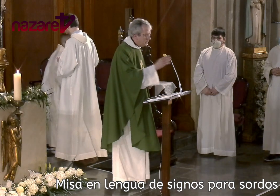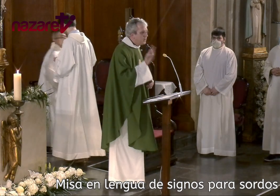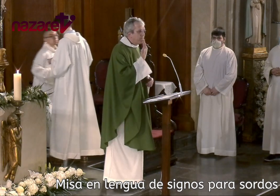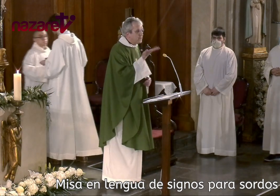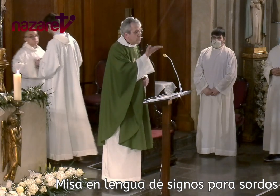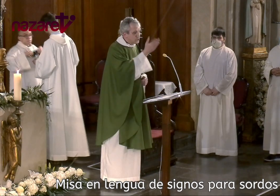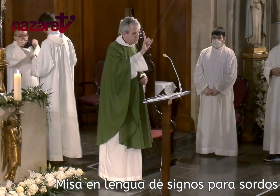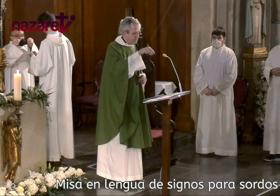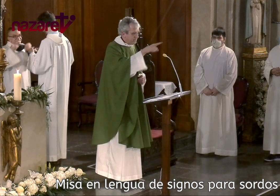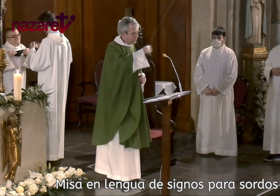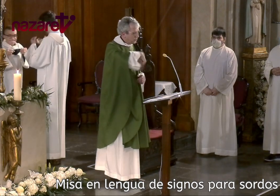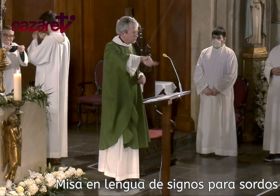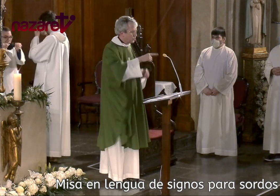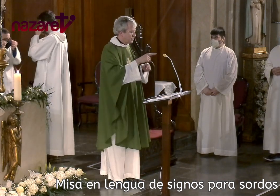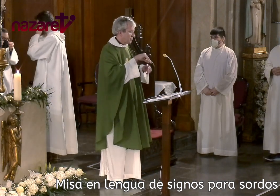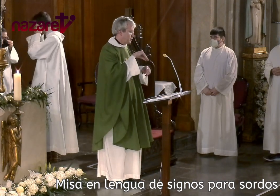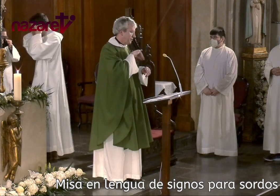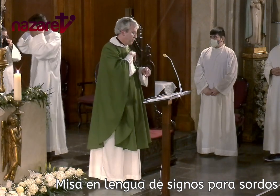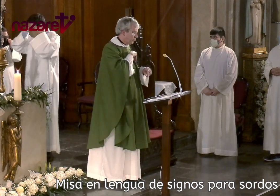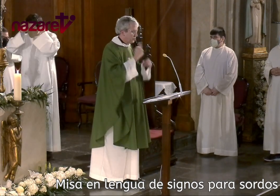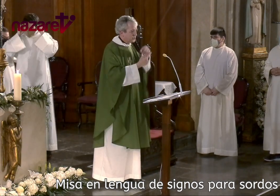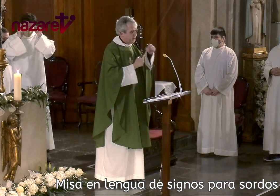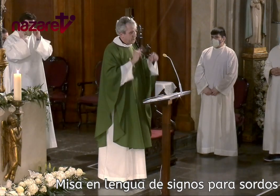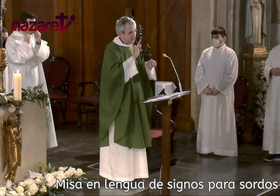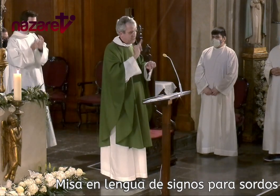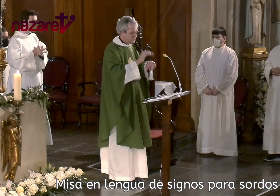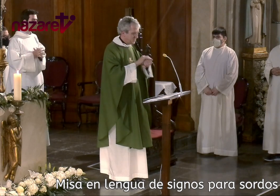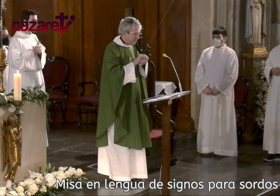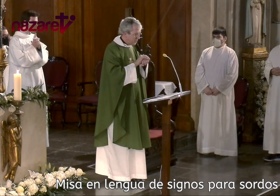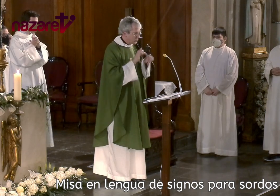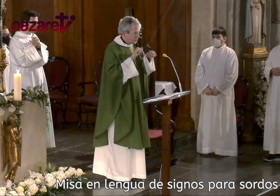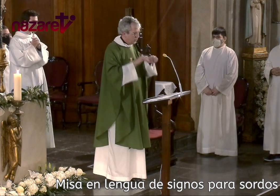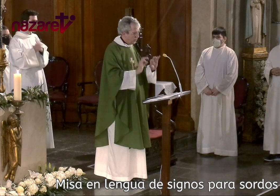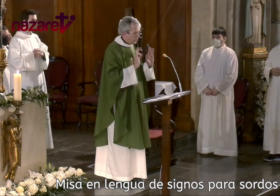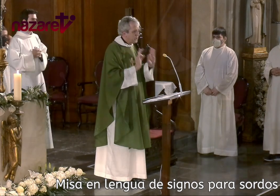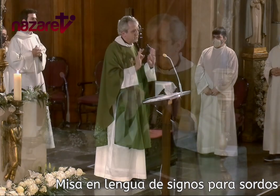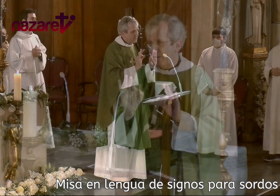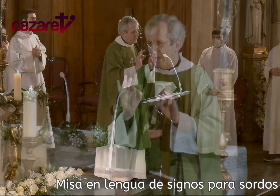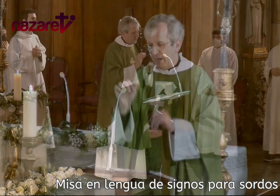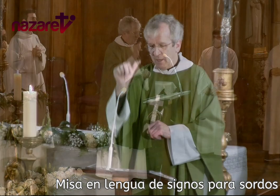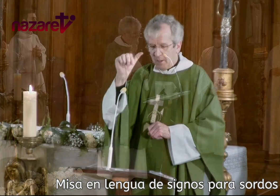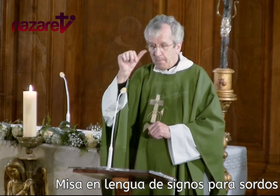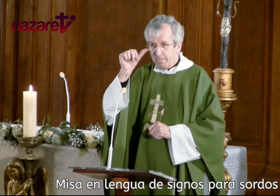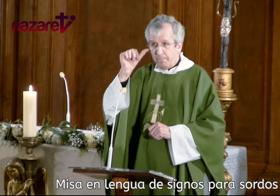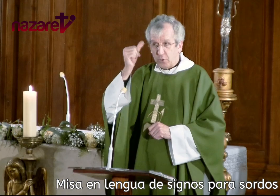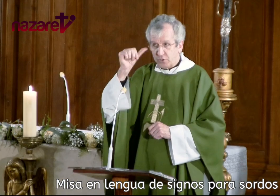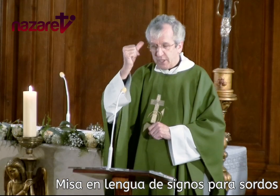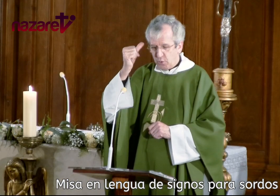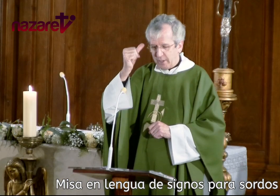pedimos también por todos nuestros difuntos familiares y amigos hoy en especial por jose yuc